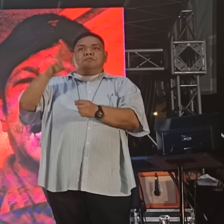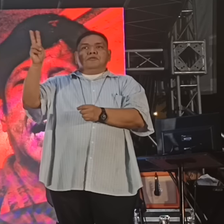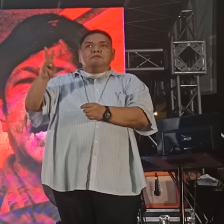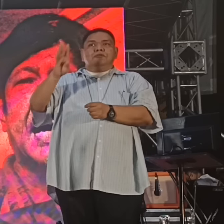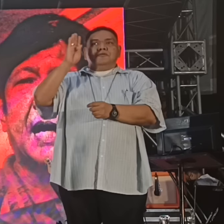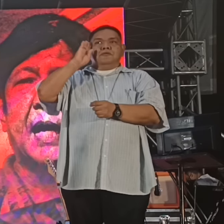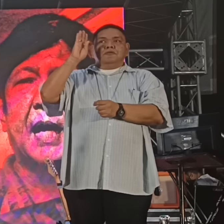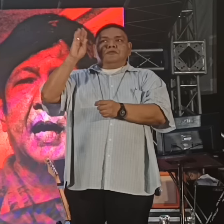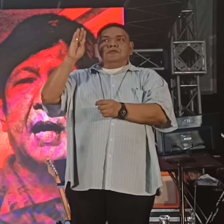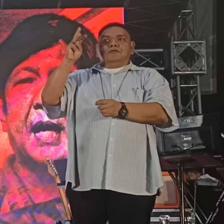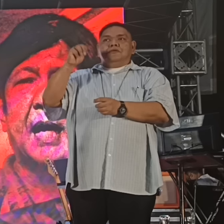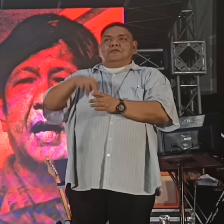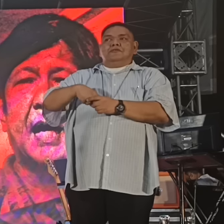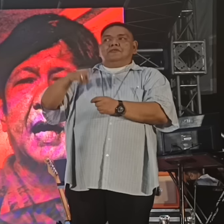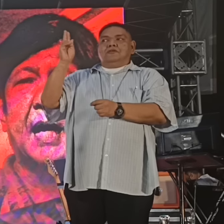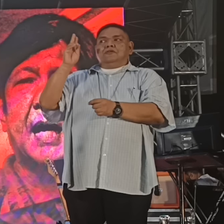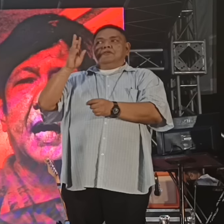BBM resign!